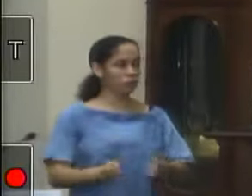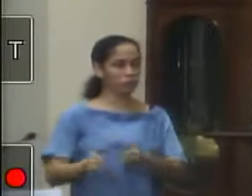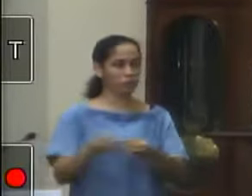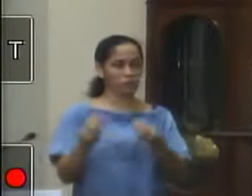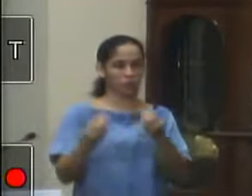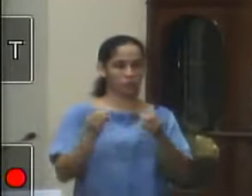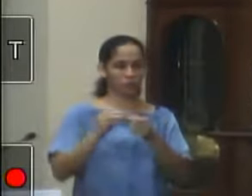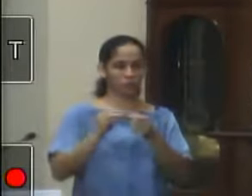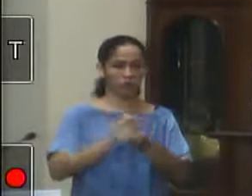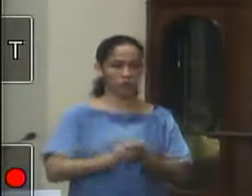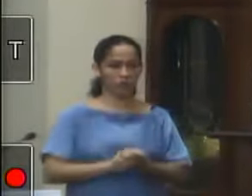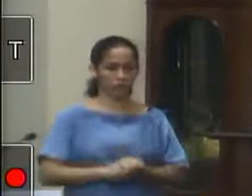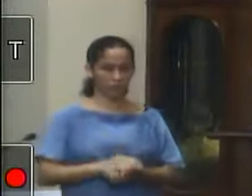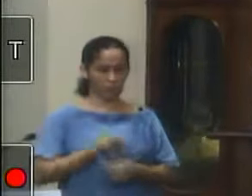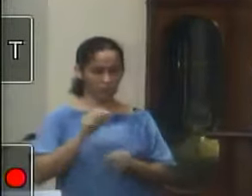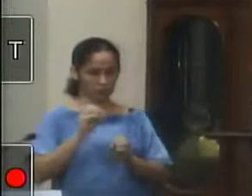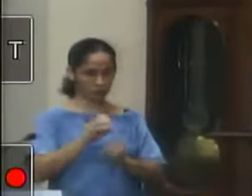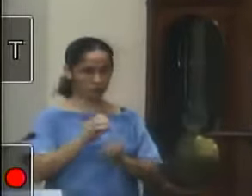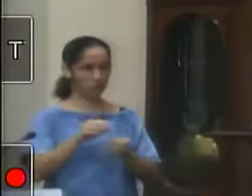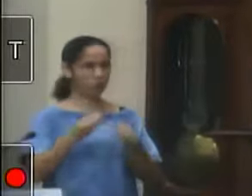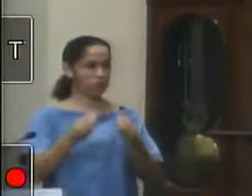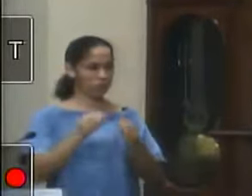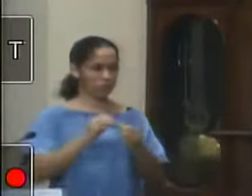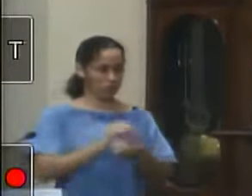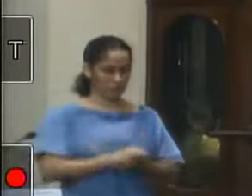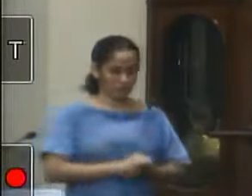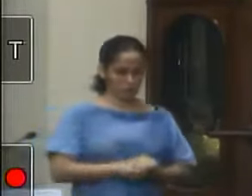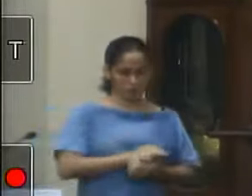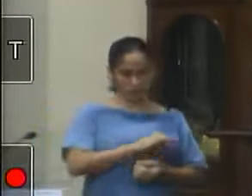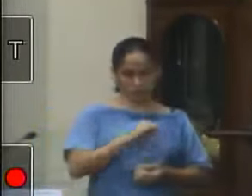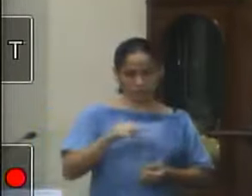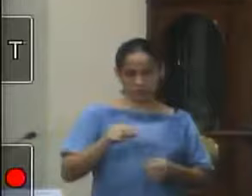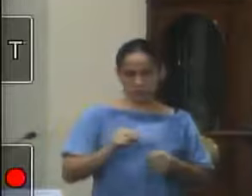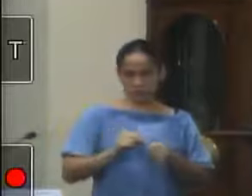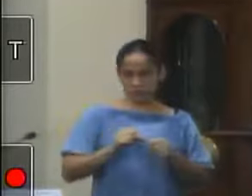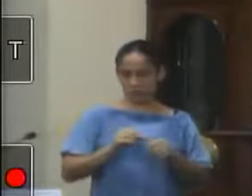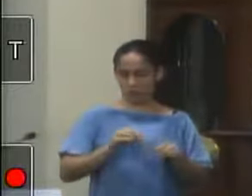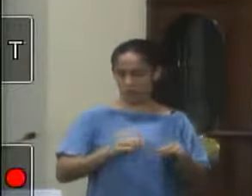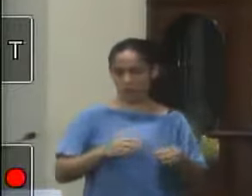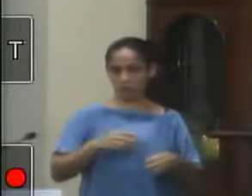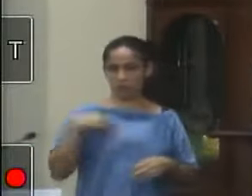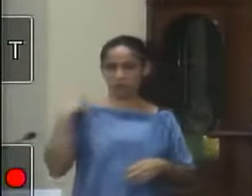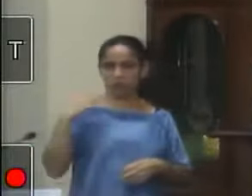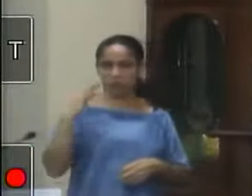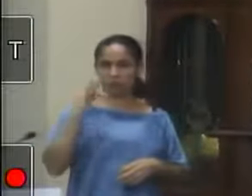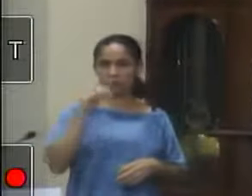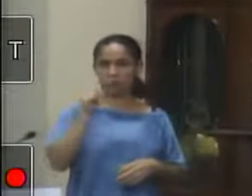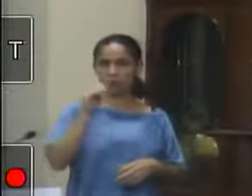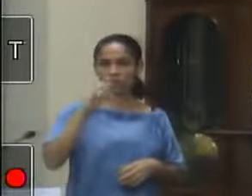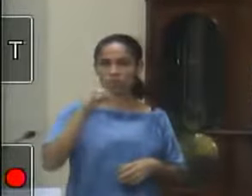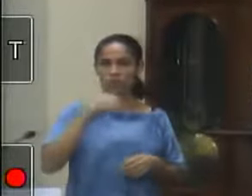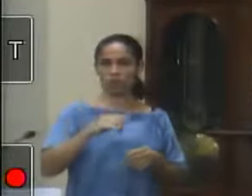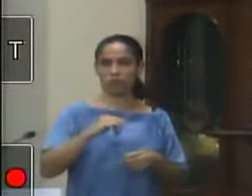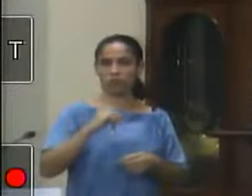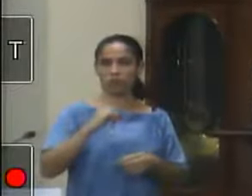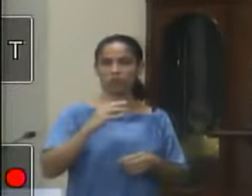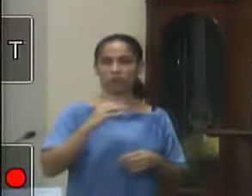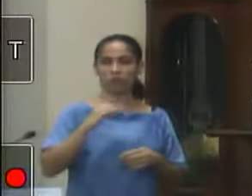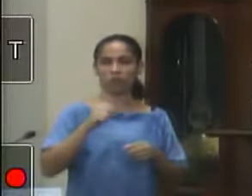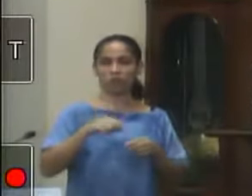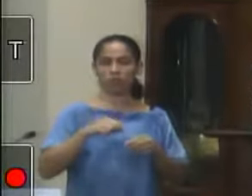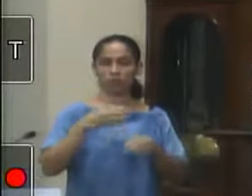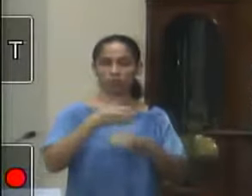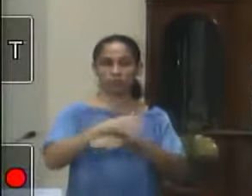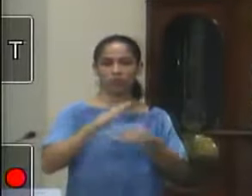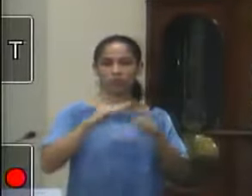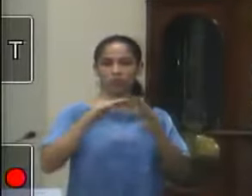terrenos, e isso é educação. Então, se não for feito, como diz o vereador Fábio Antônio, um trabalho incisivo dentro da sala de aula,